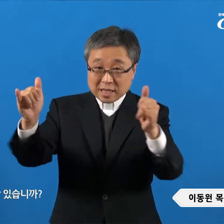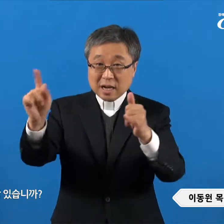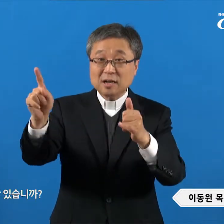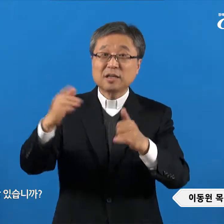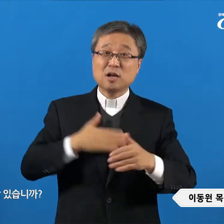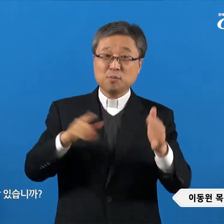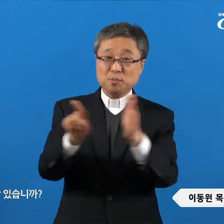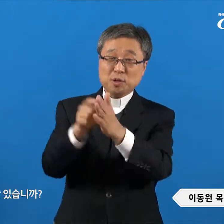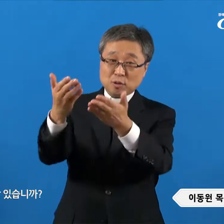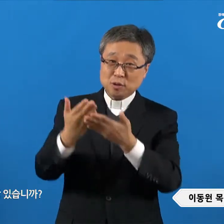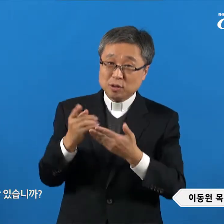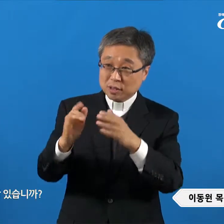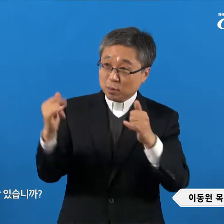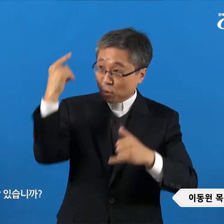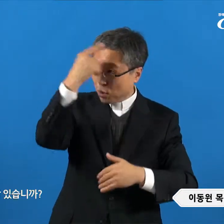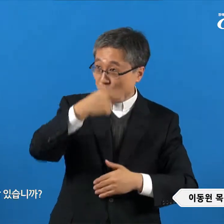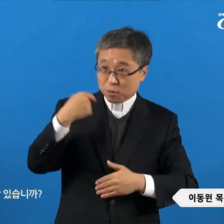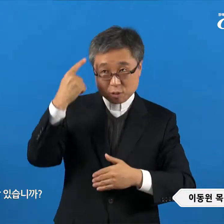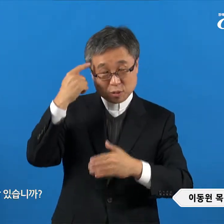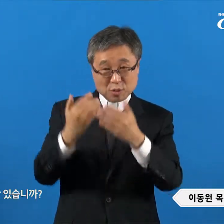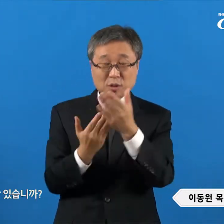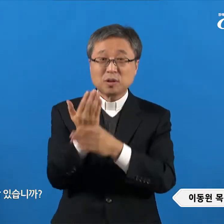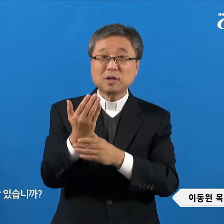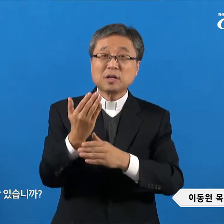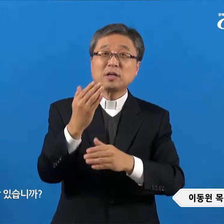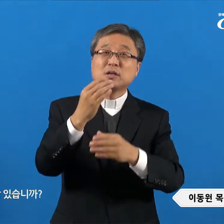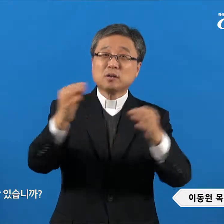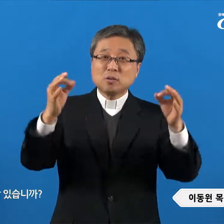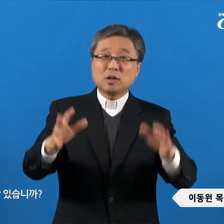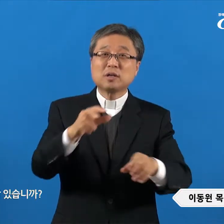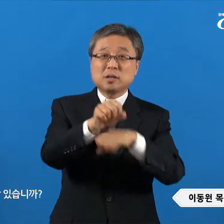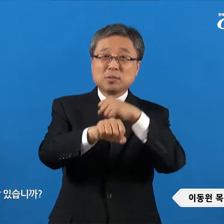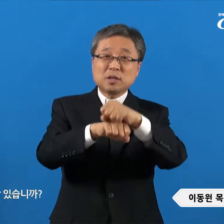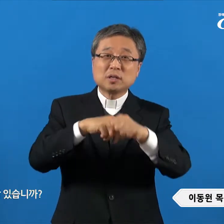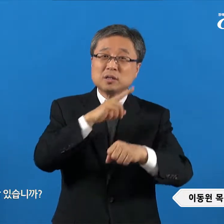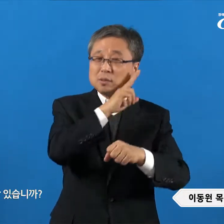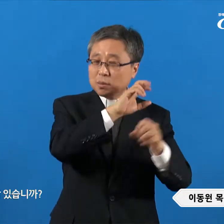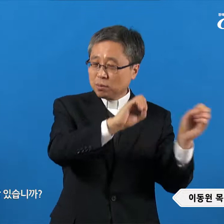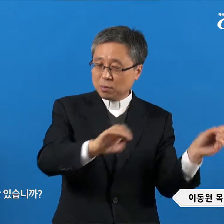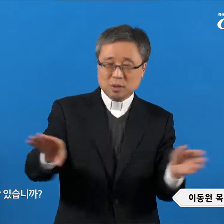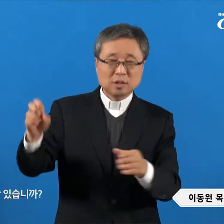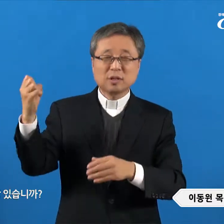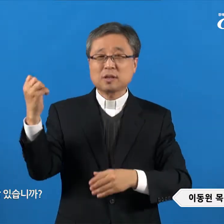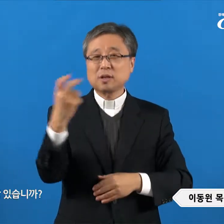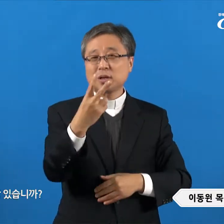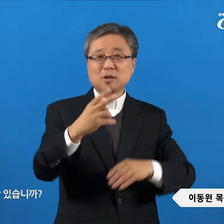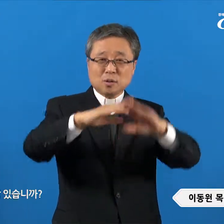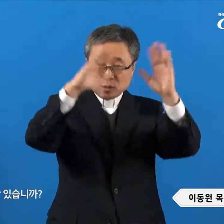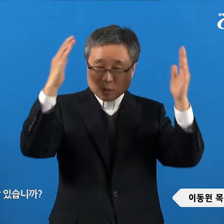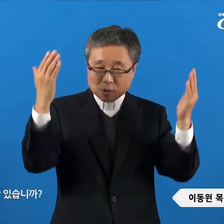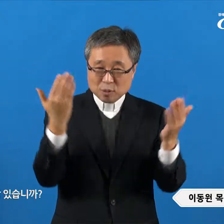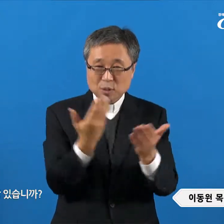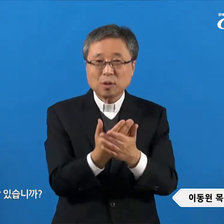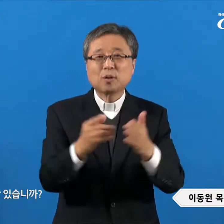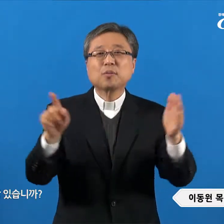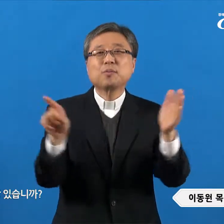그 사람의 얼굴이 떠올라 그동안에 쌓인 의심을 걷어내고 다시 모두 믿기로